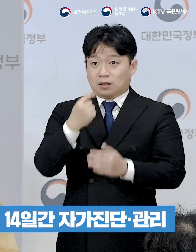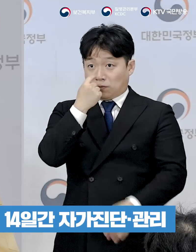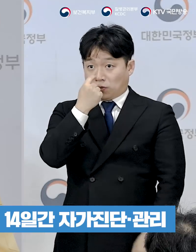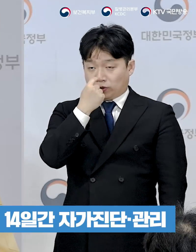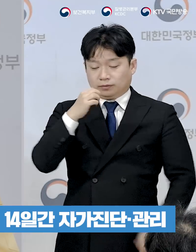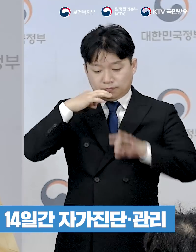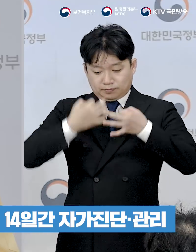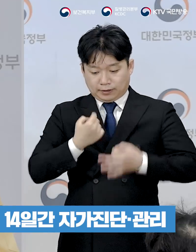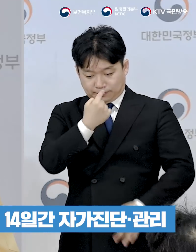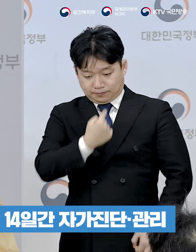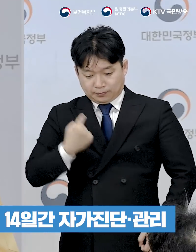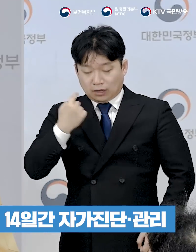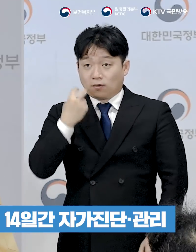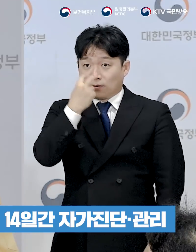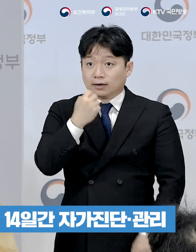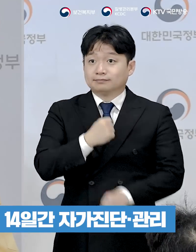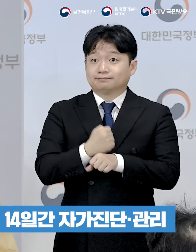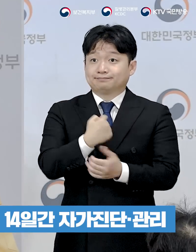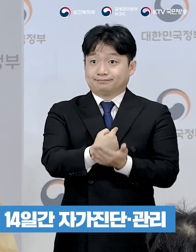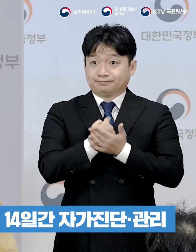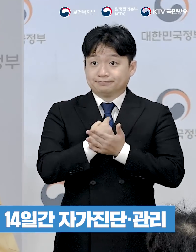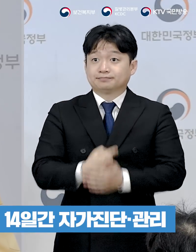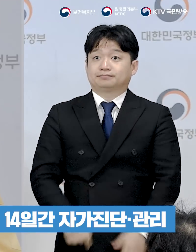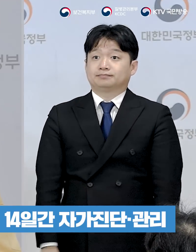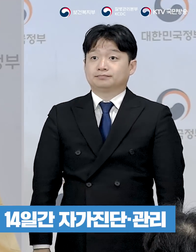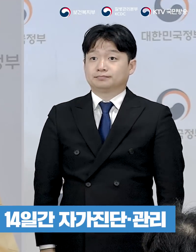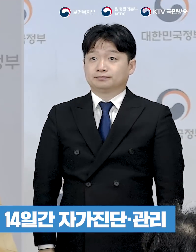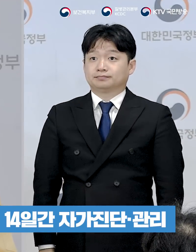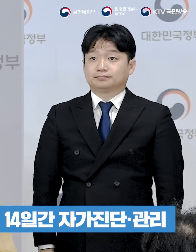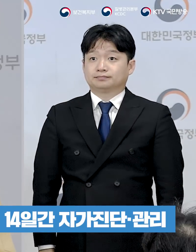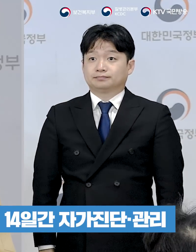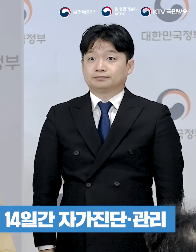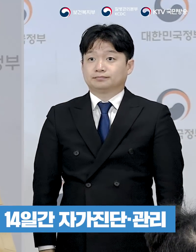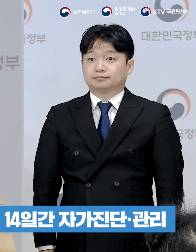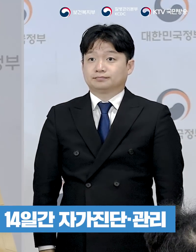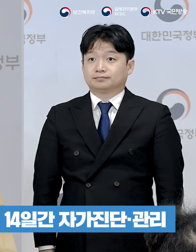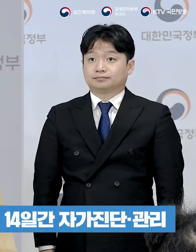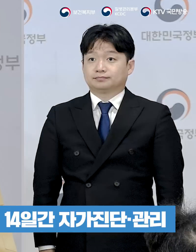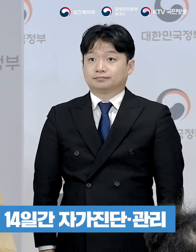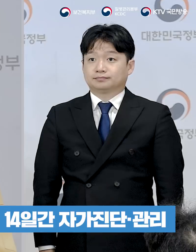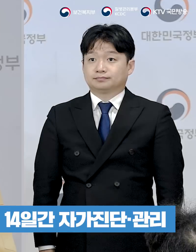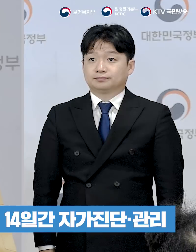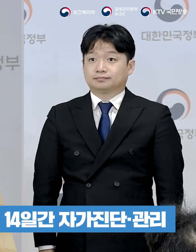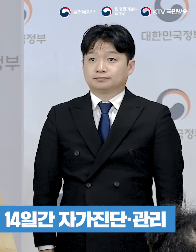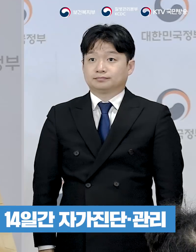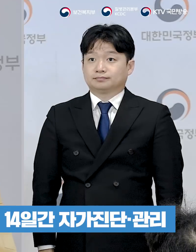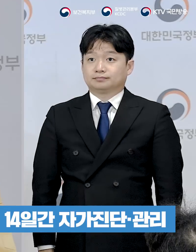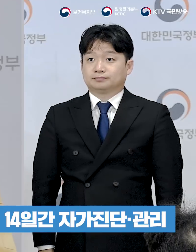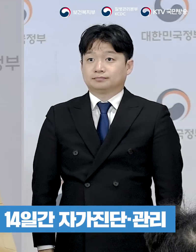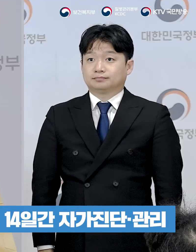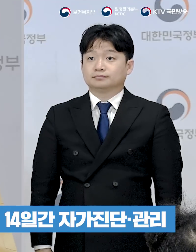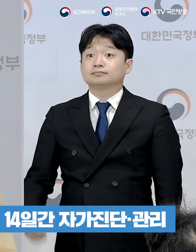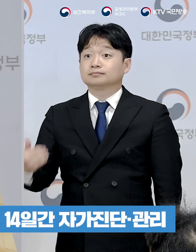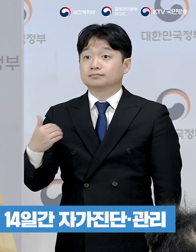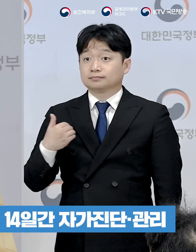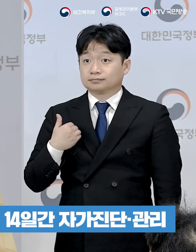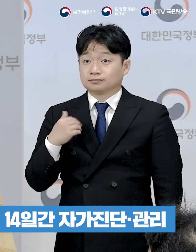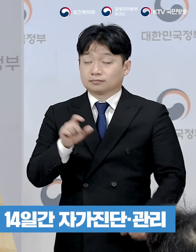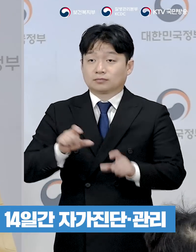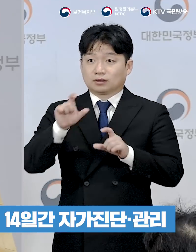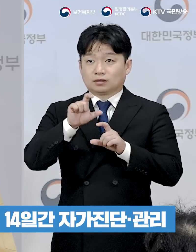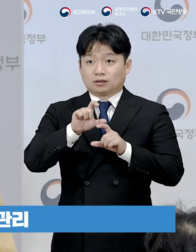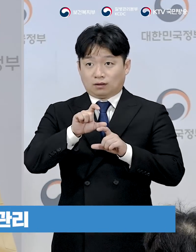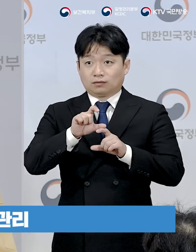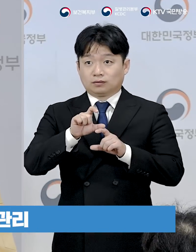앱을 통해서 자가 진단을 하도록 하고 있고 그런 관리를 하고 있습니다. 그래서 그런 점에서